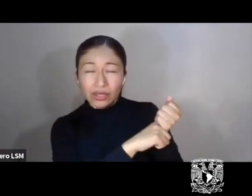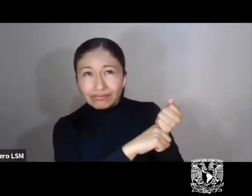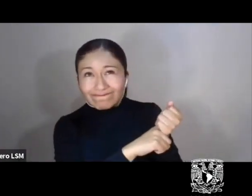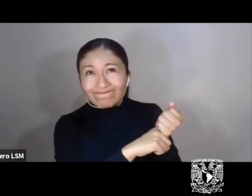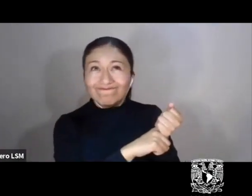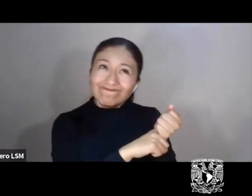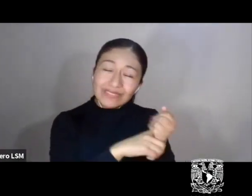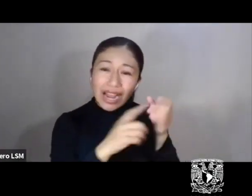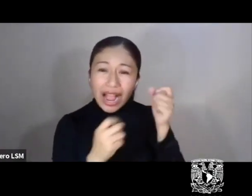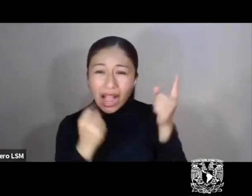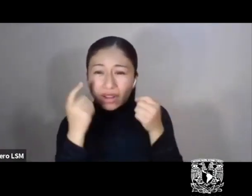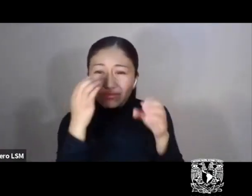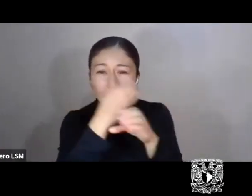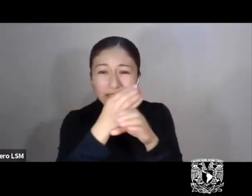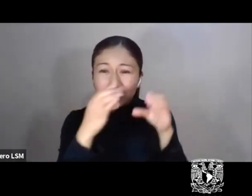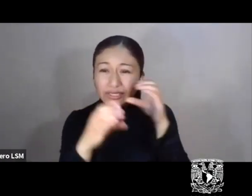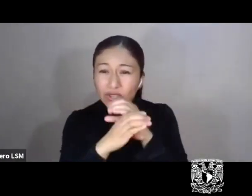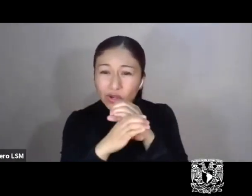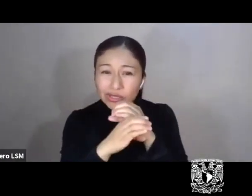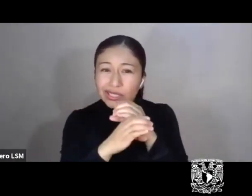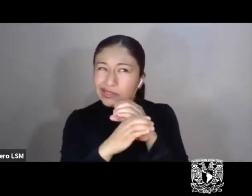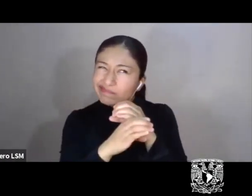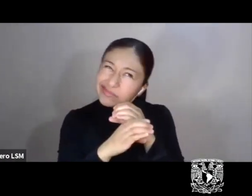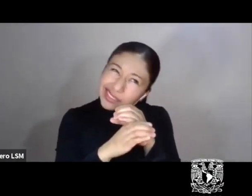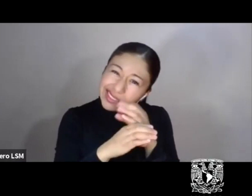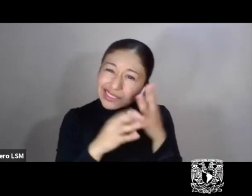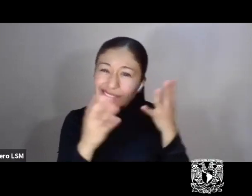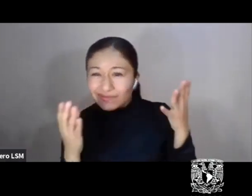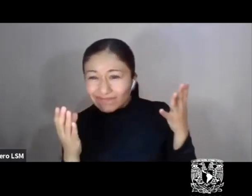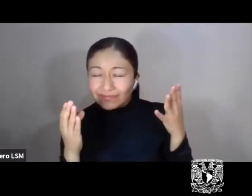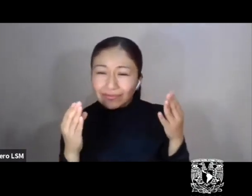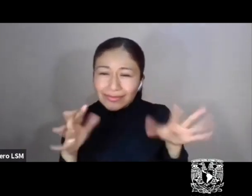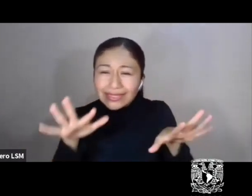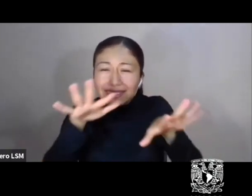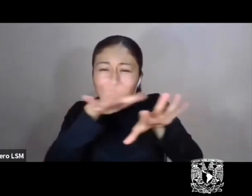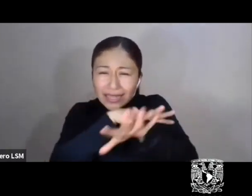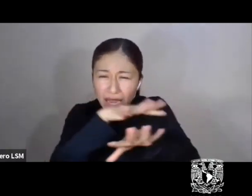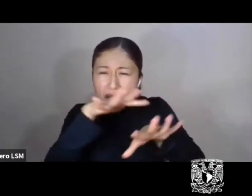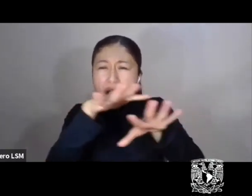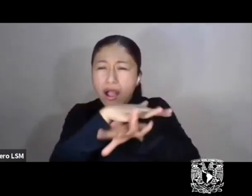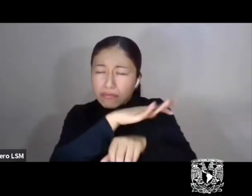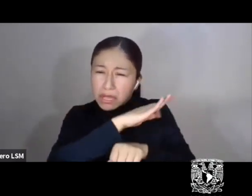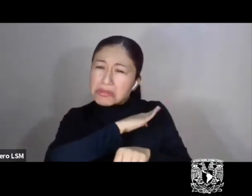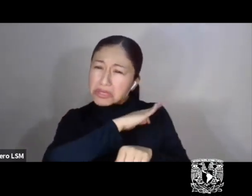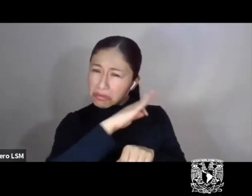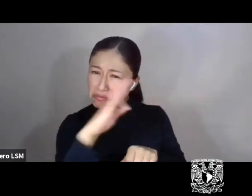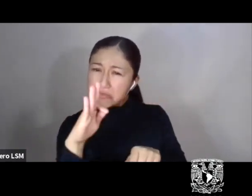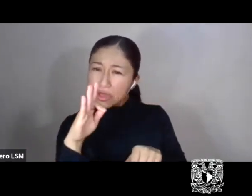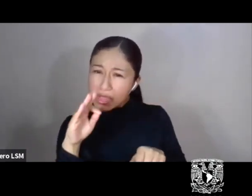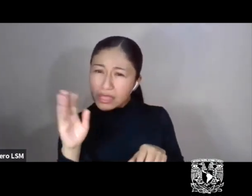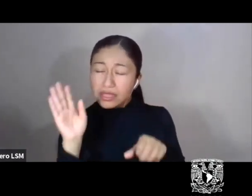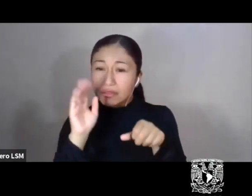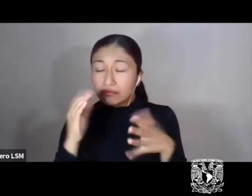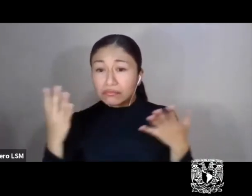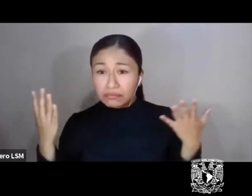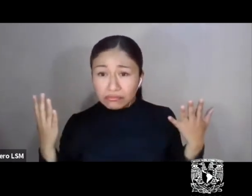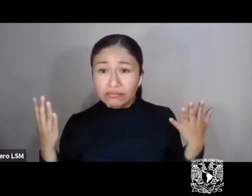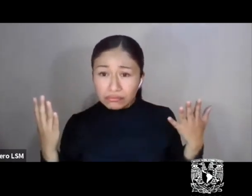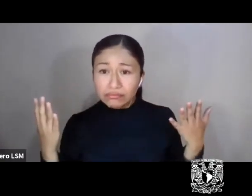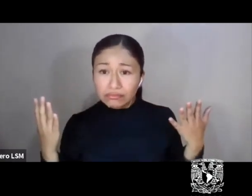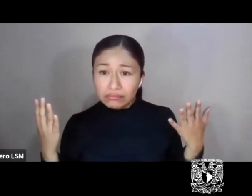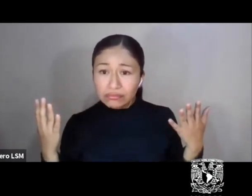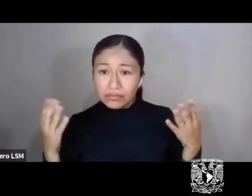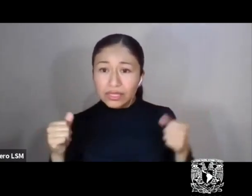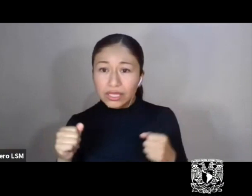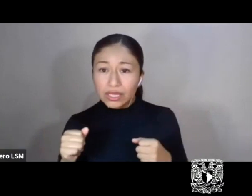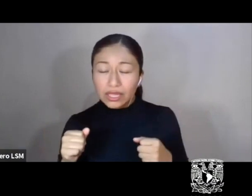ahí es donde creo que tenemos que empezar a investigar desde otros campos. No todo es política pública,